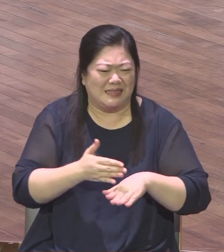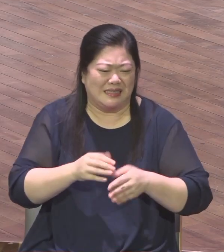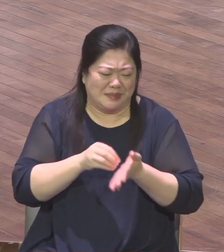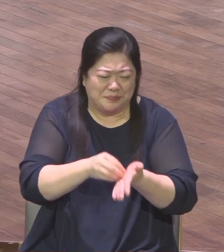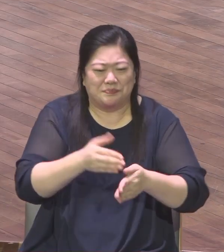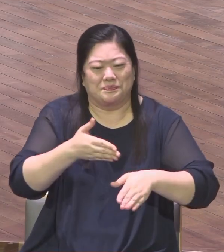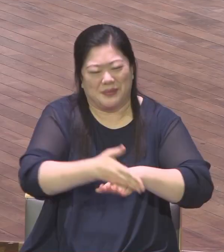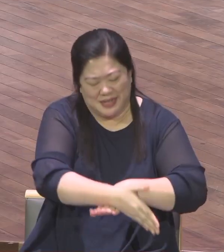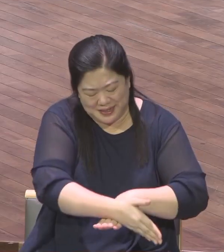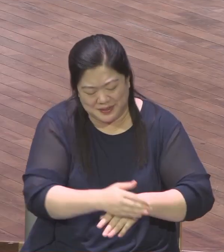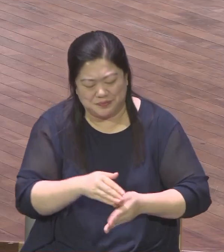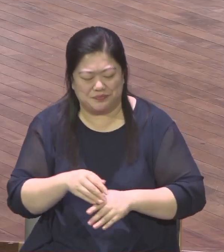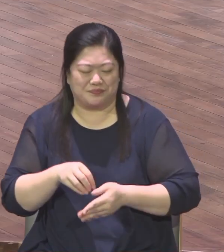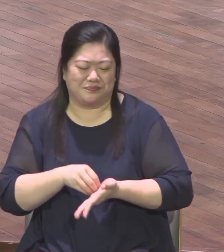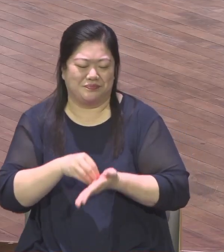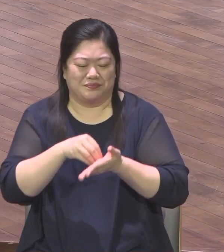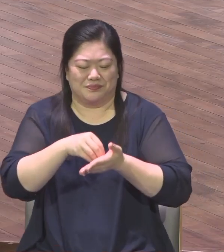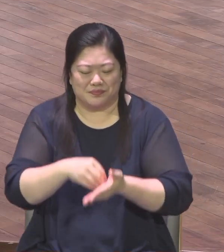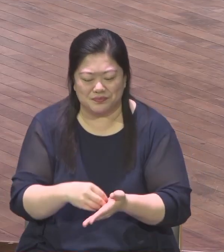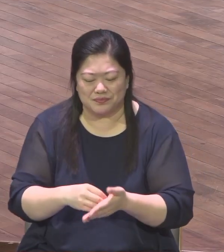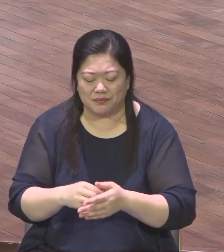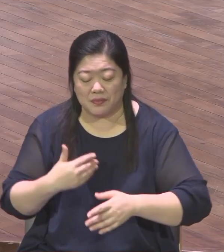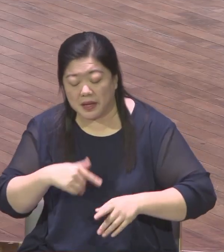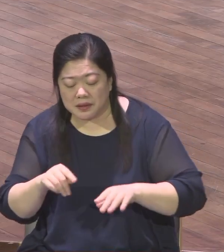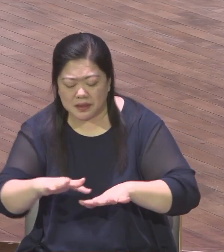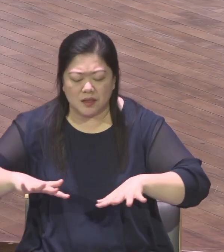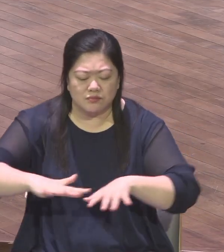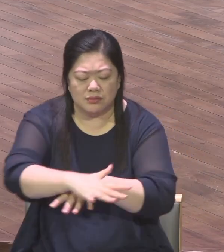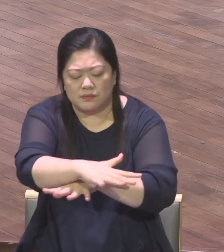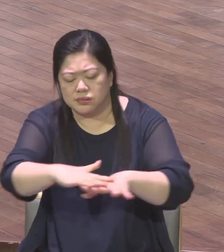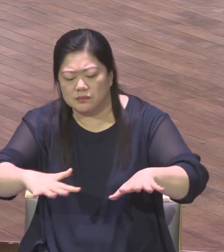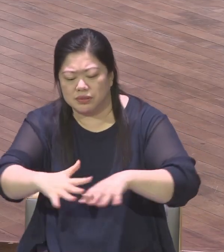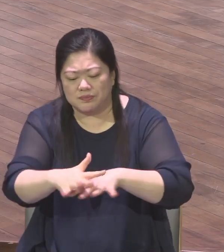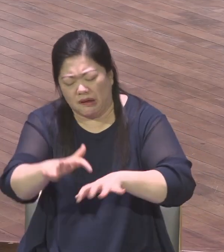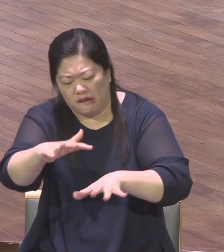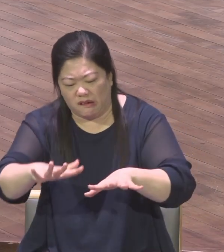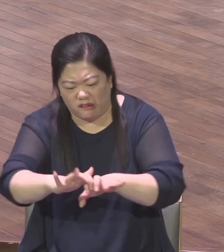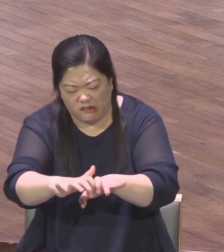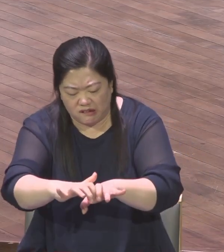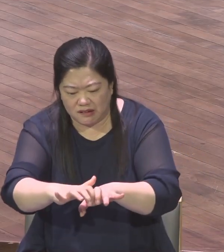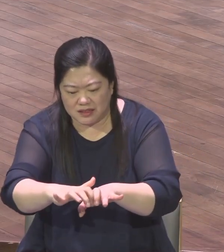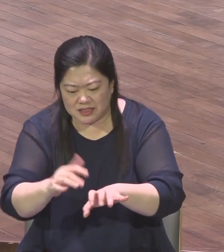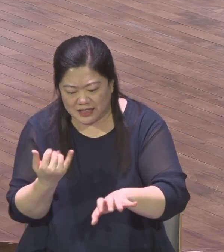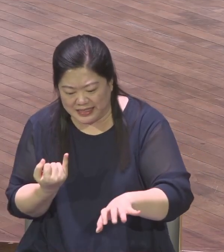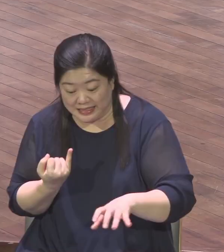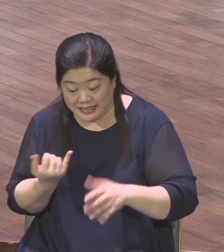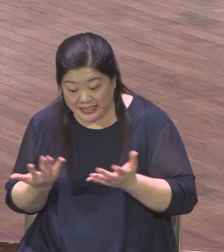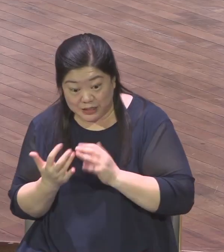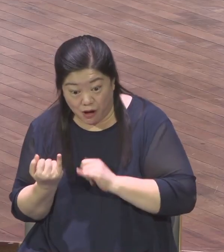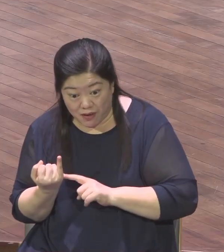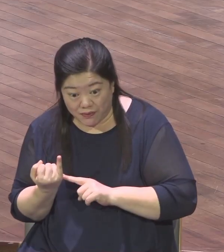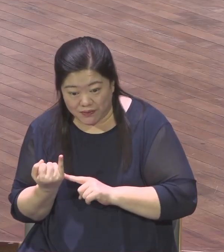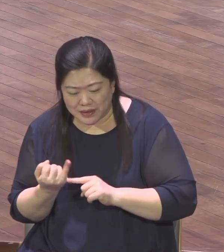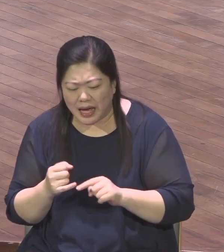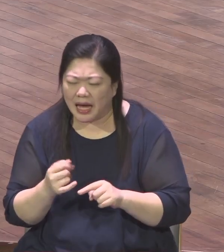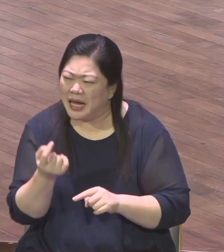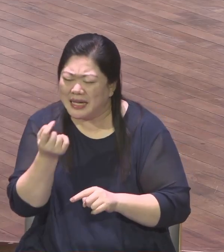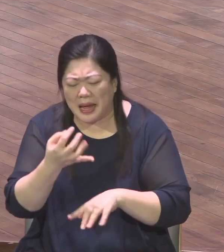보니까 아니 뭐 간단한 것 같아서 그 자기가 이제 그 실을 해결하려고 최선을 다해 풀어가려고 했는데